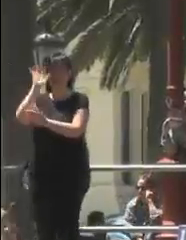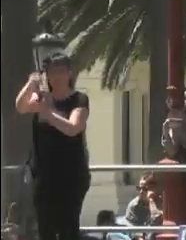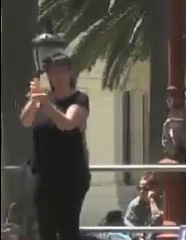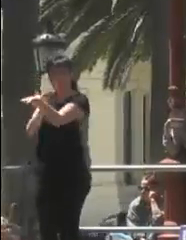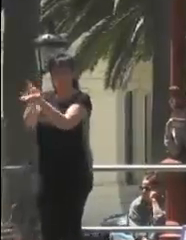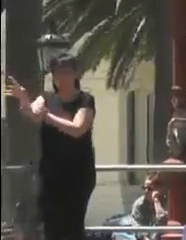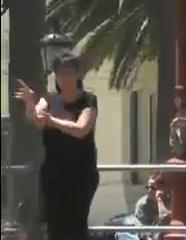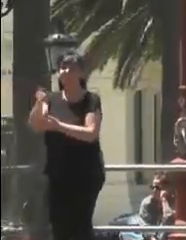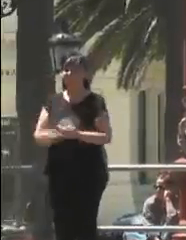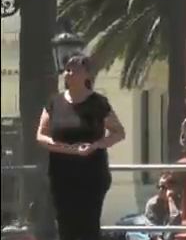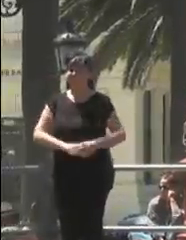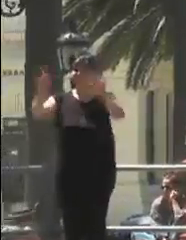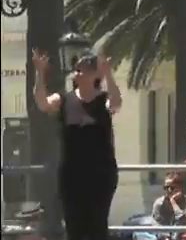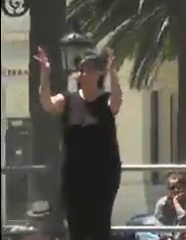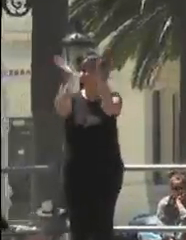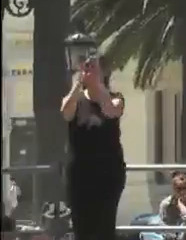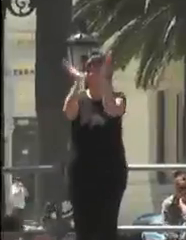institucións.